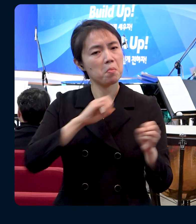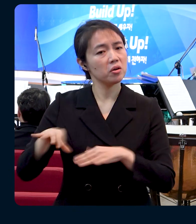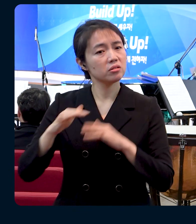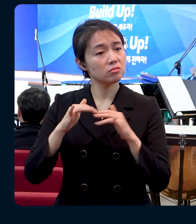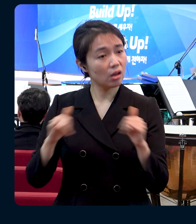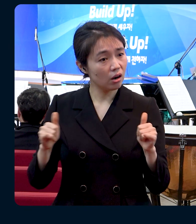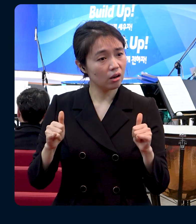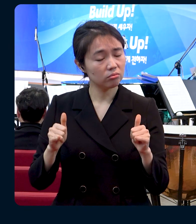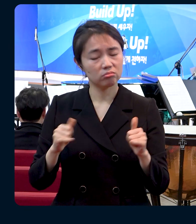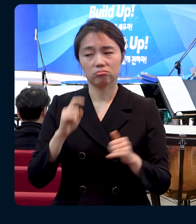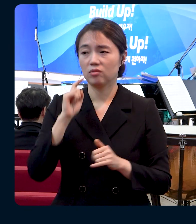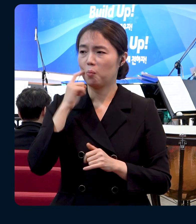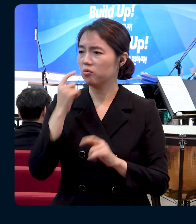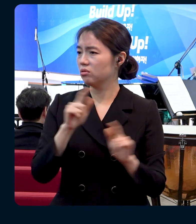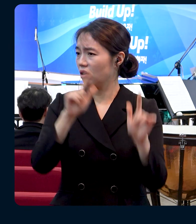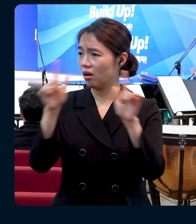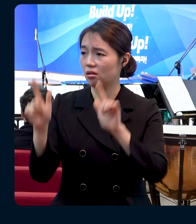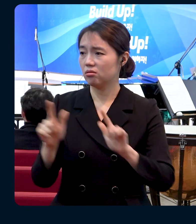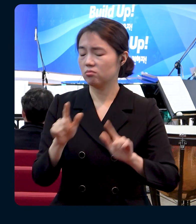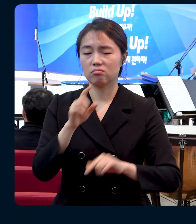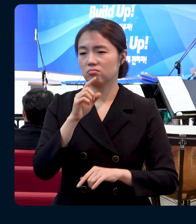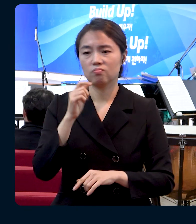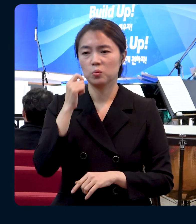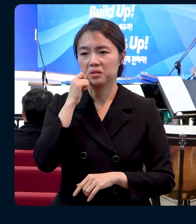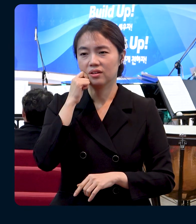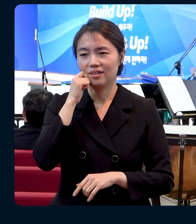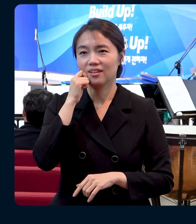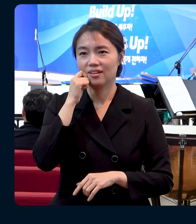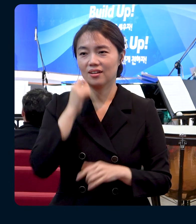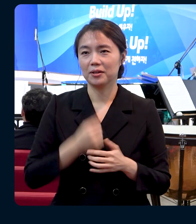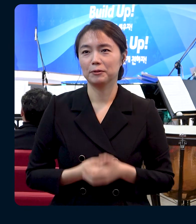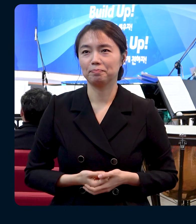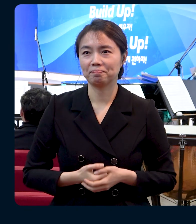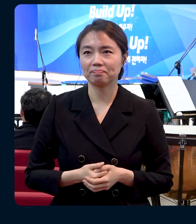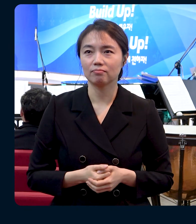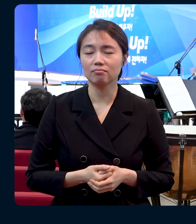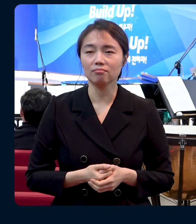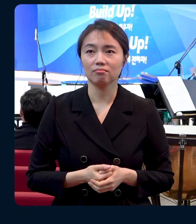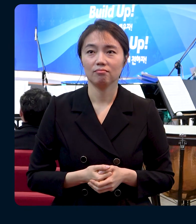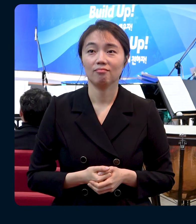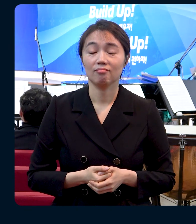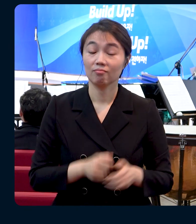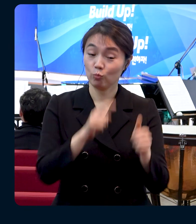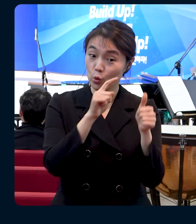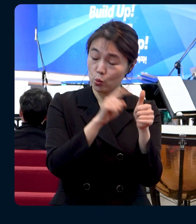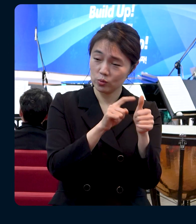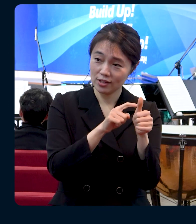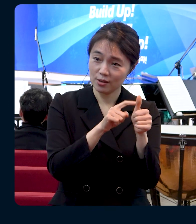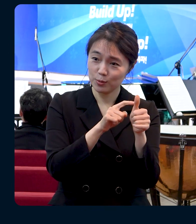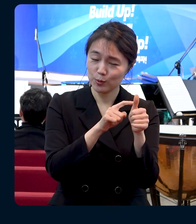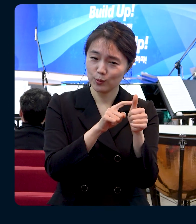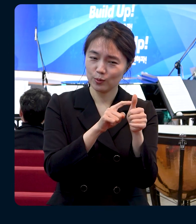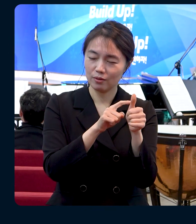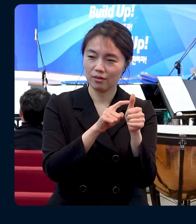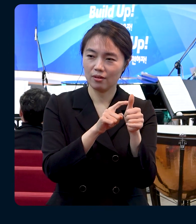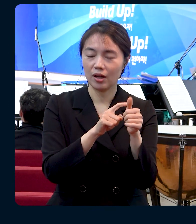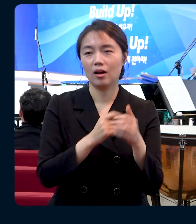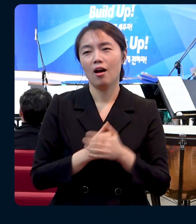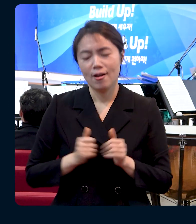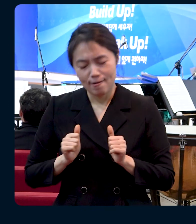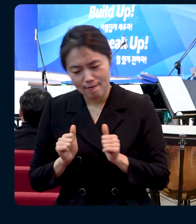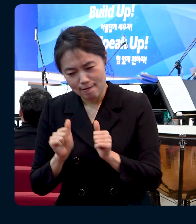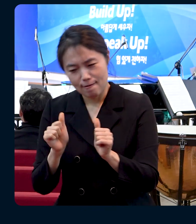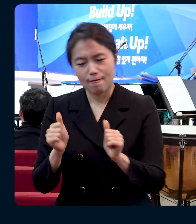있겠습니까? 그렇게 비굴한데. 그건 아니다. 자, 그러면 어떻게 된 것이냐? 요셉은 어떻게